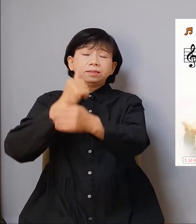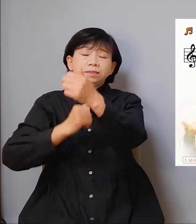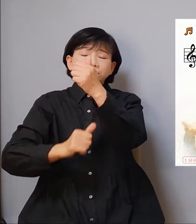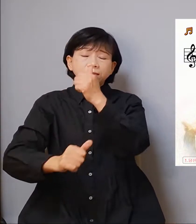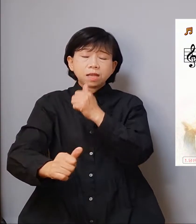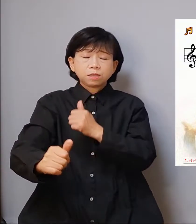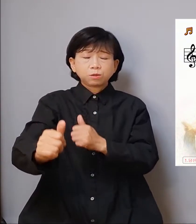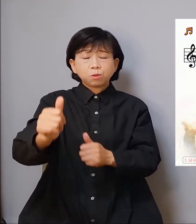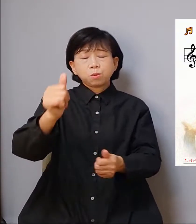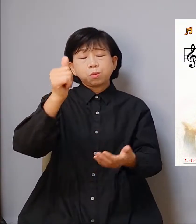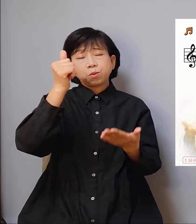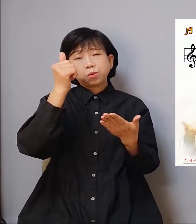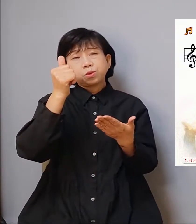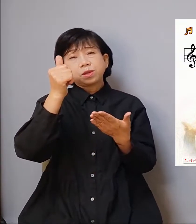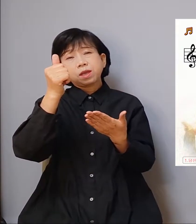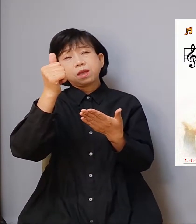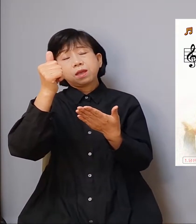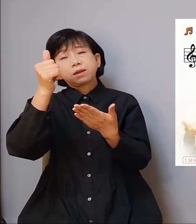다윗의